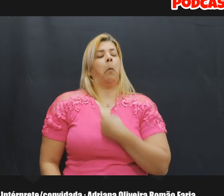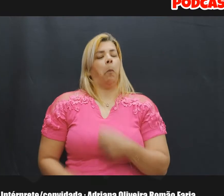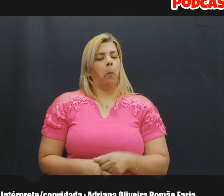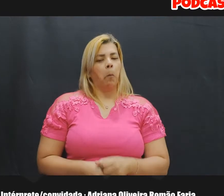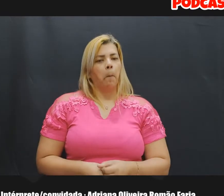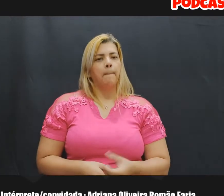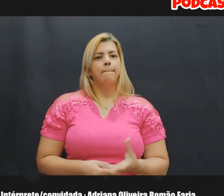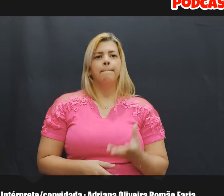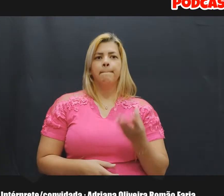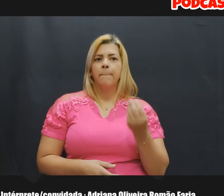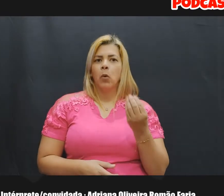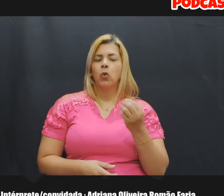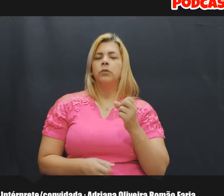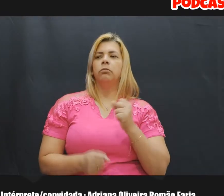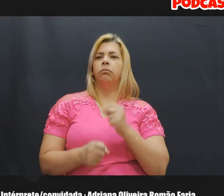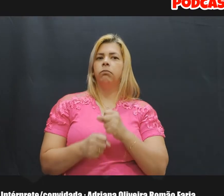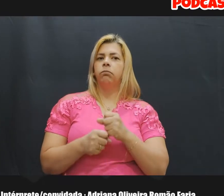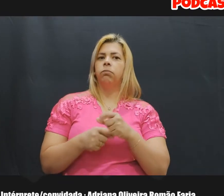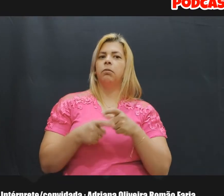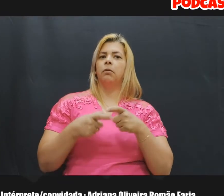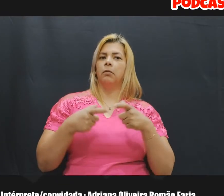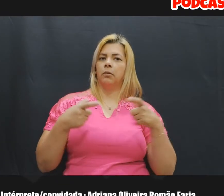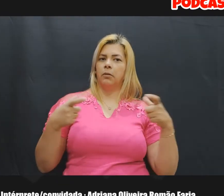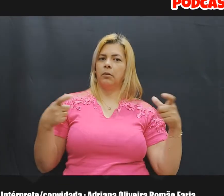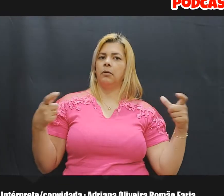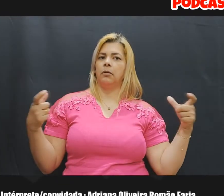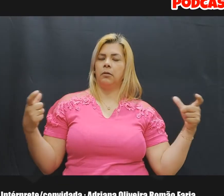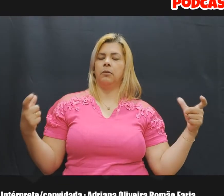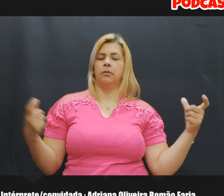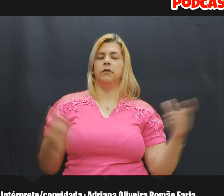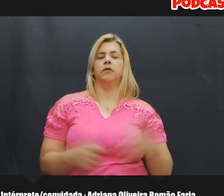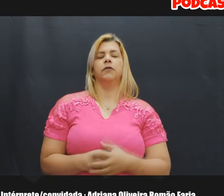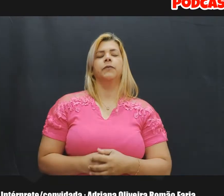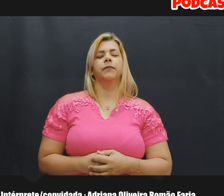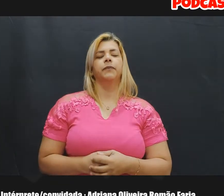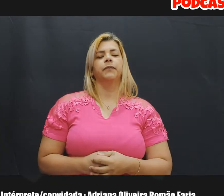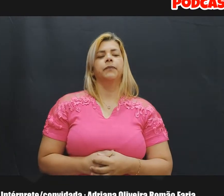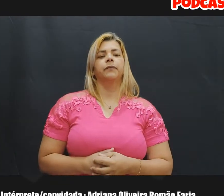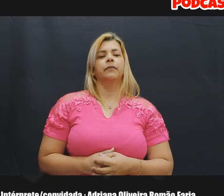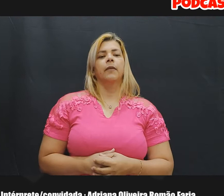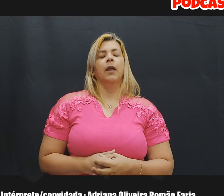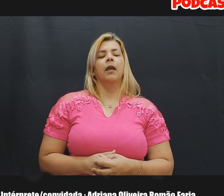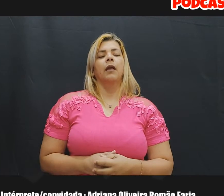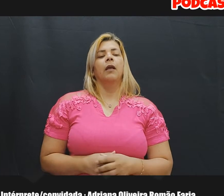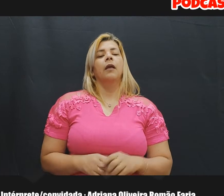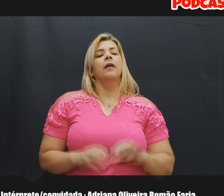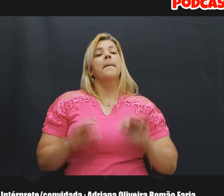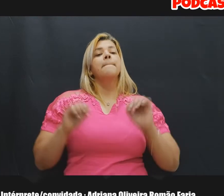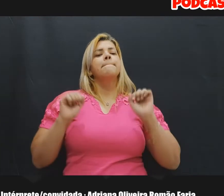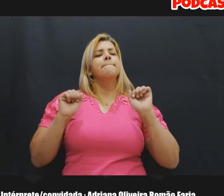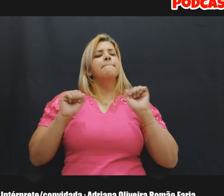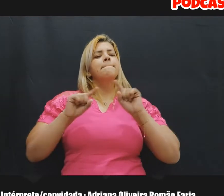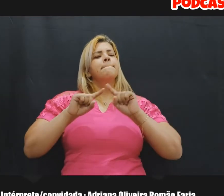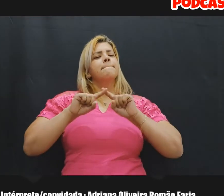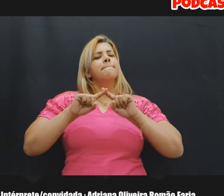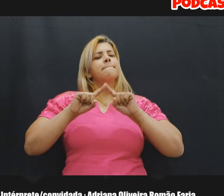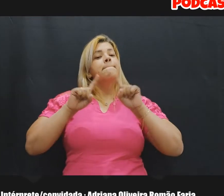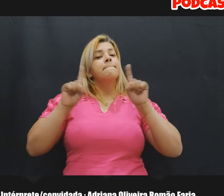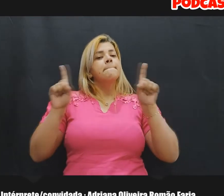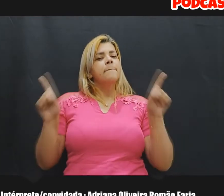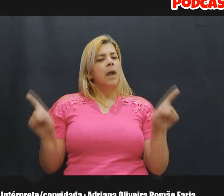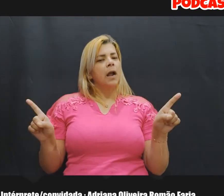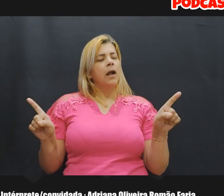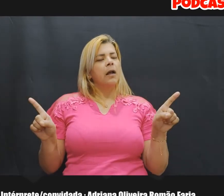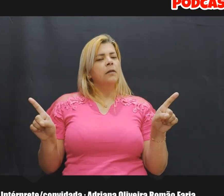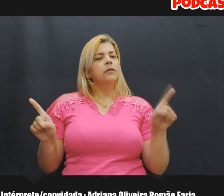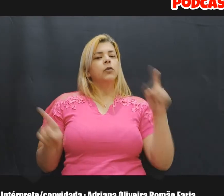significativo. Eu acho que agora deve ter aumentado, com certeza, né? Uhum. Mas eles,